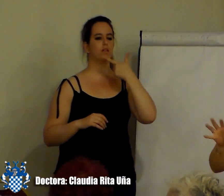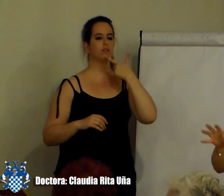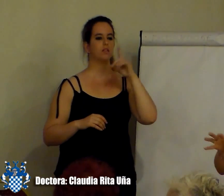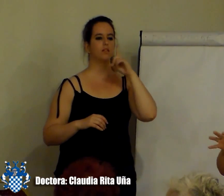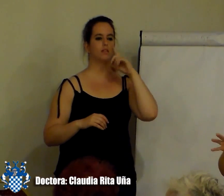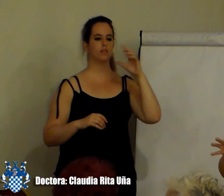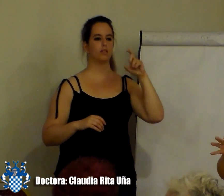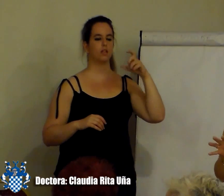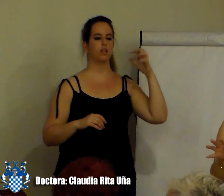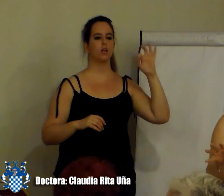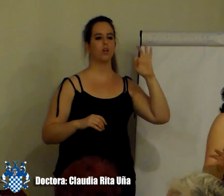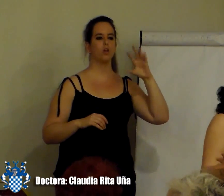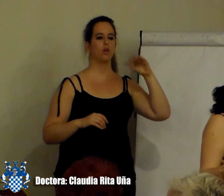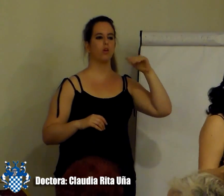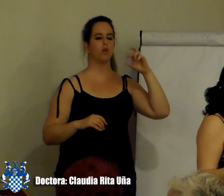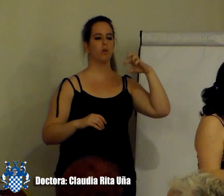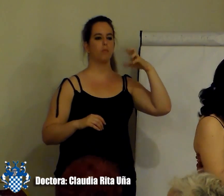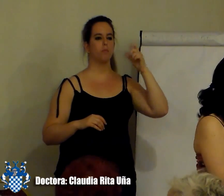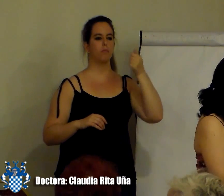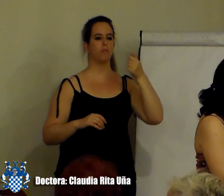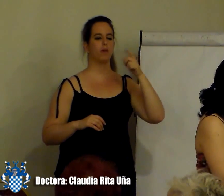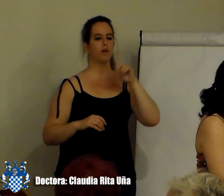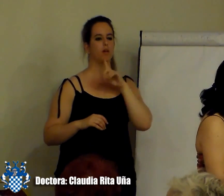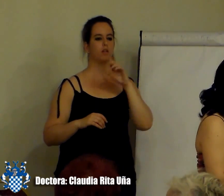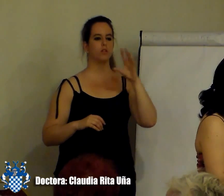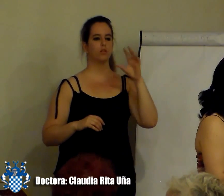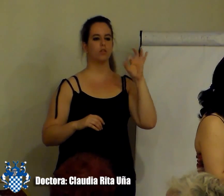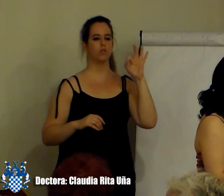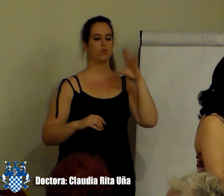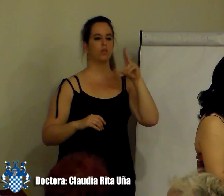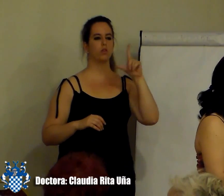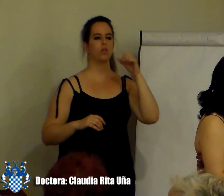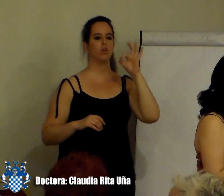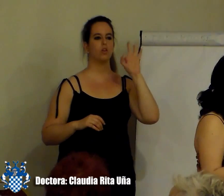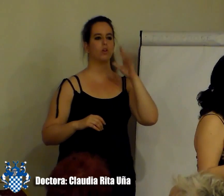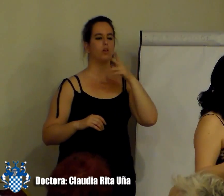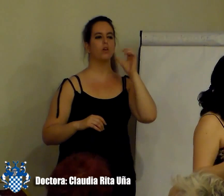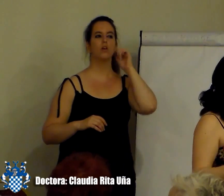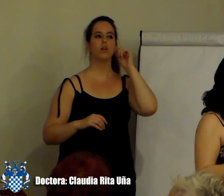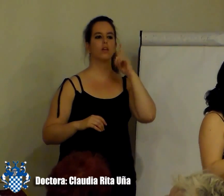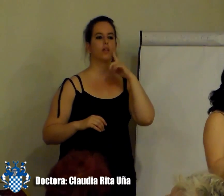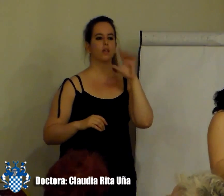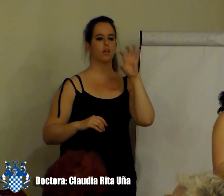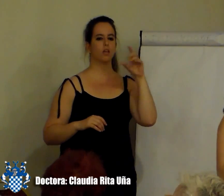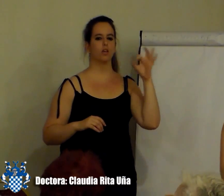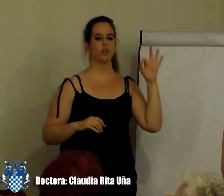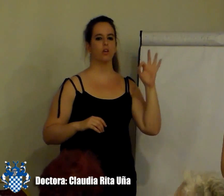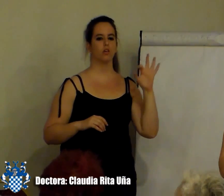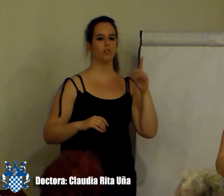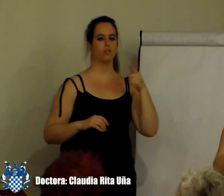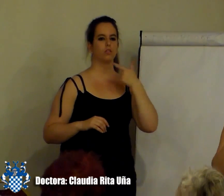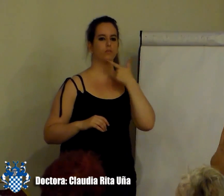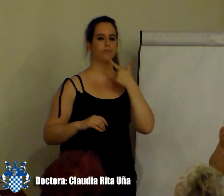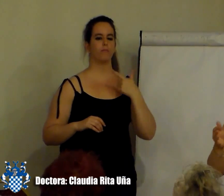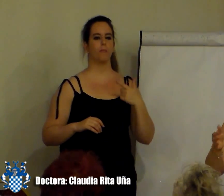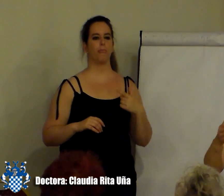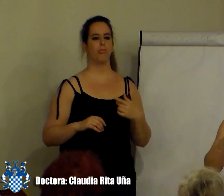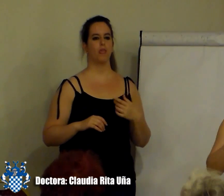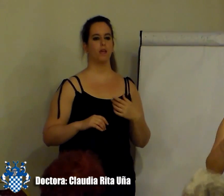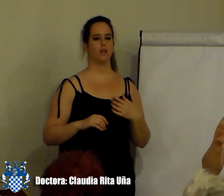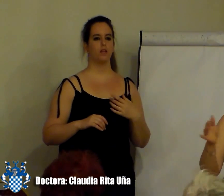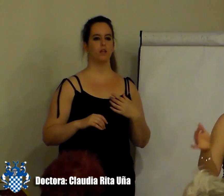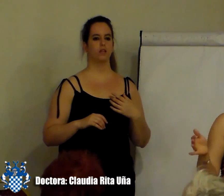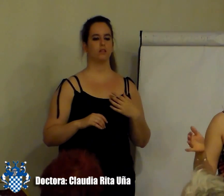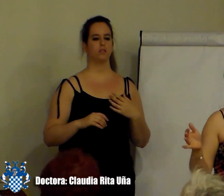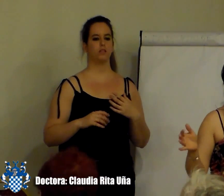mucho porque ya van a hablar las chicas, para no quitarles lugar. Va desde las alteraciones del humor, la ansiedad y la depresión,